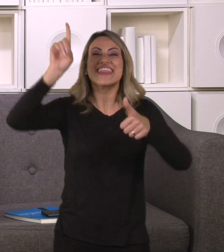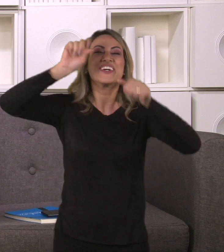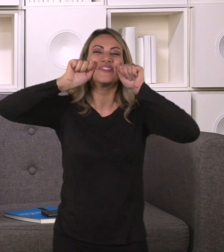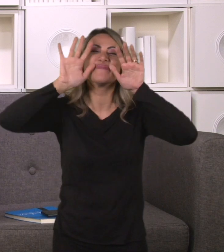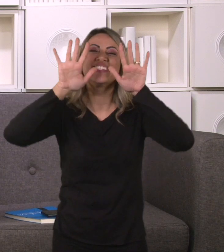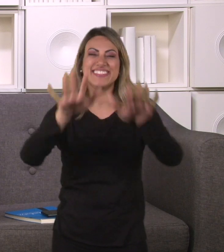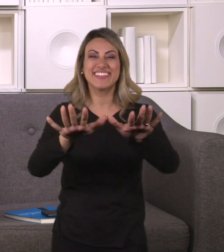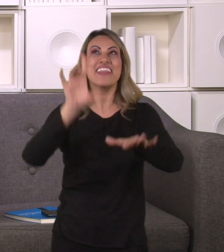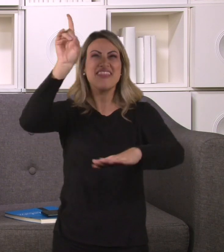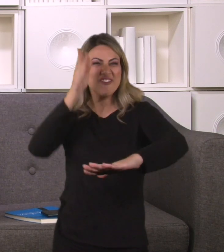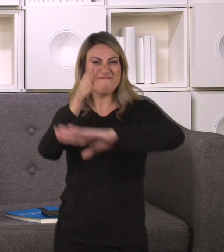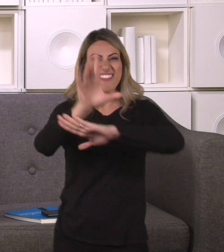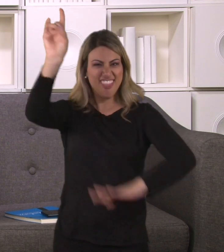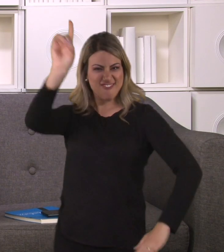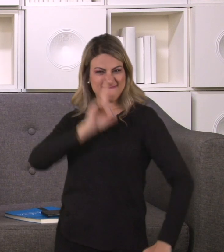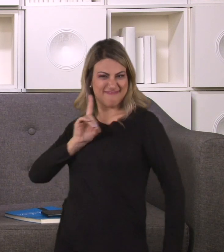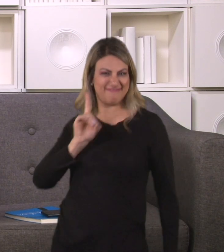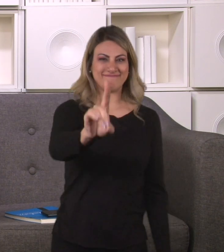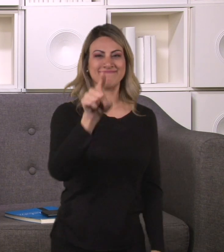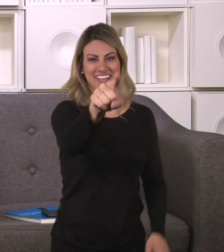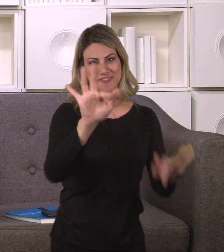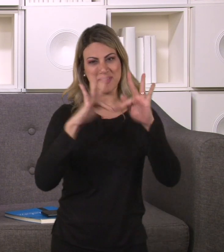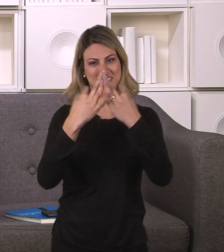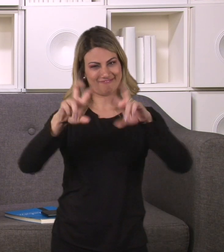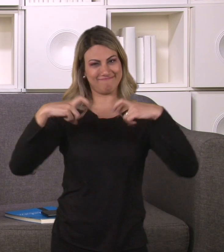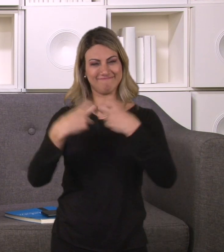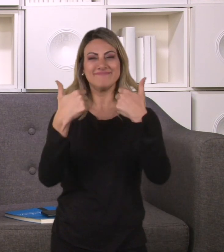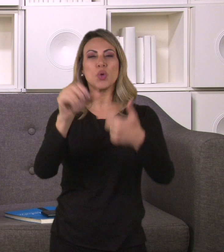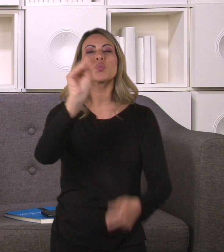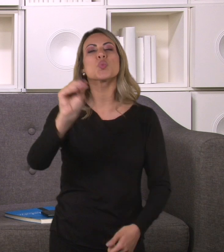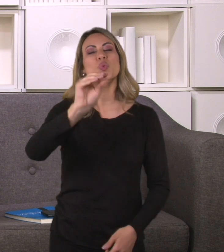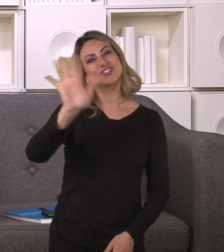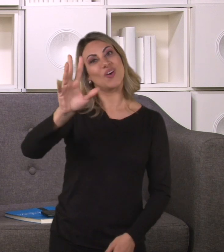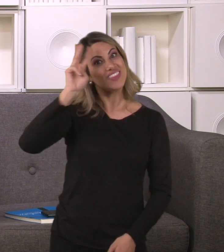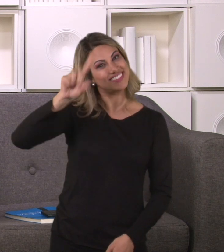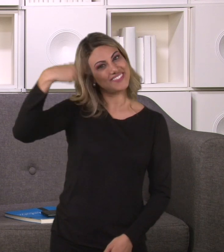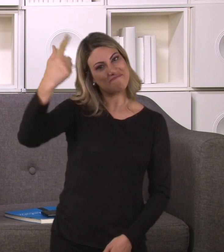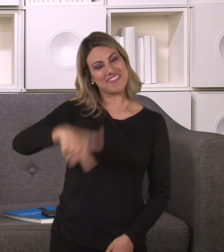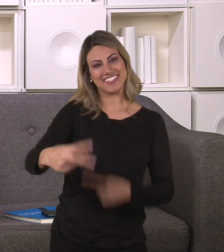abençoe, Deus te visite você e a sua casa. Um beijo, até quinta.